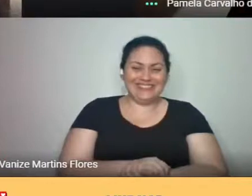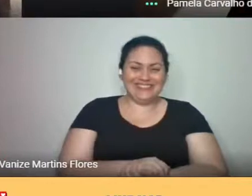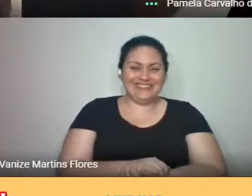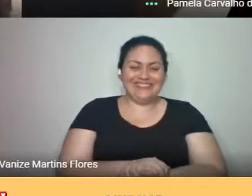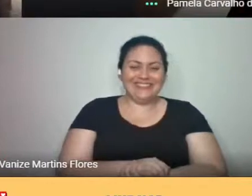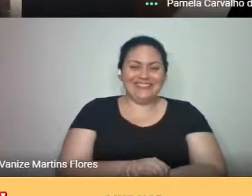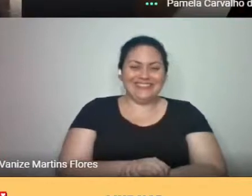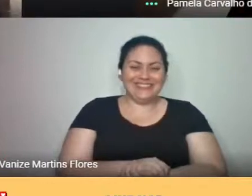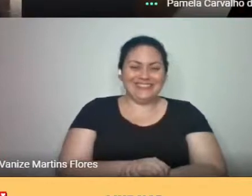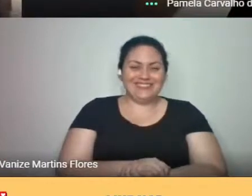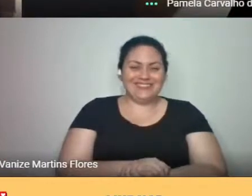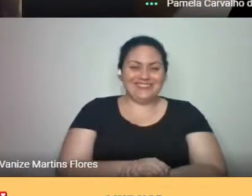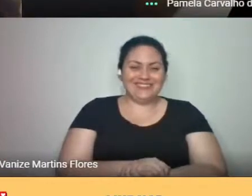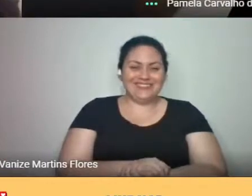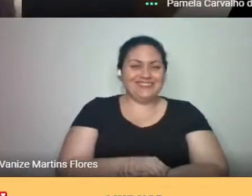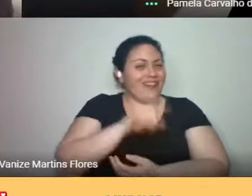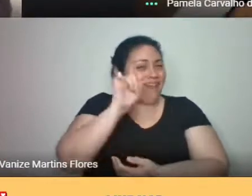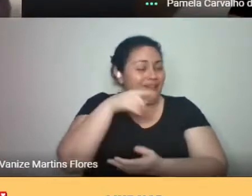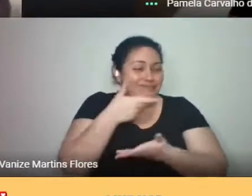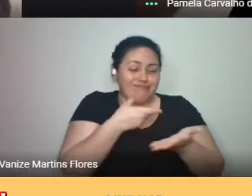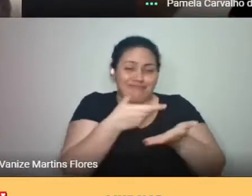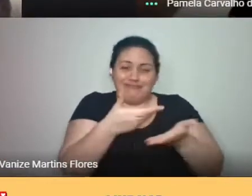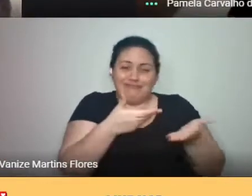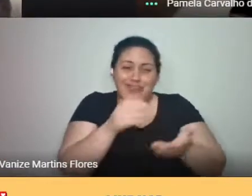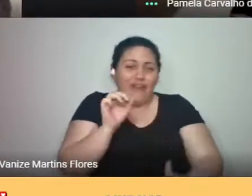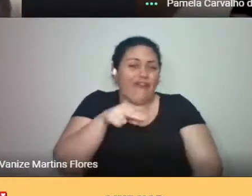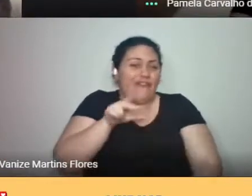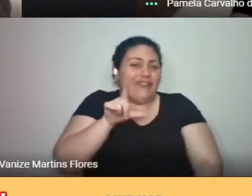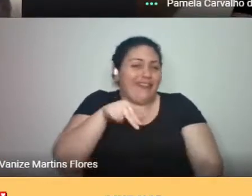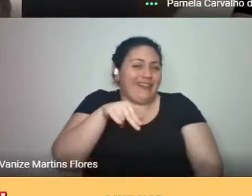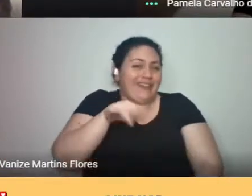É a interação do online exatamente acontecendo.